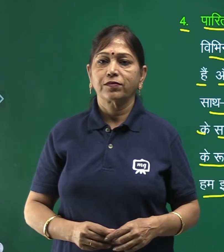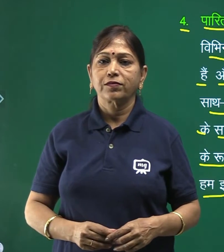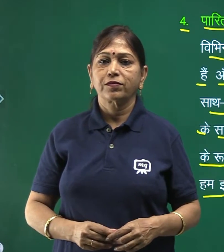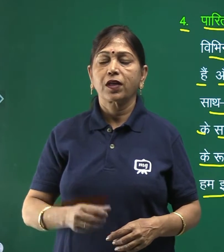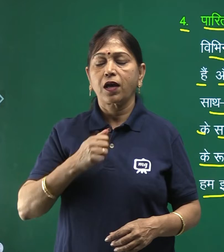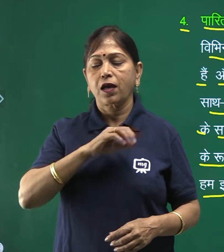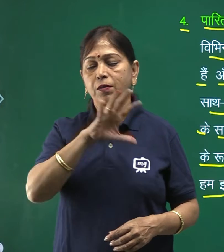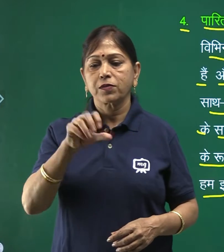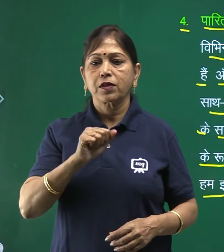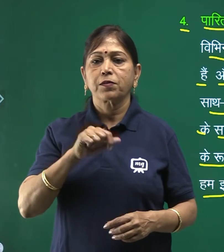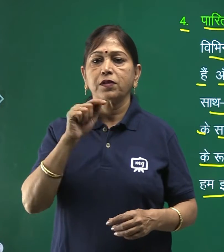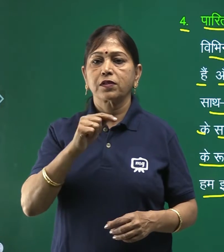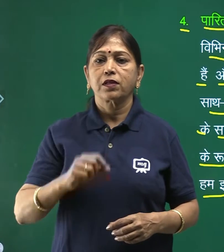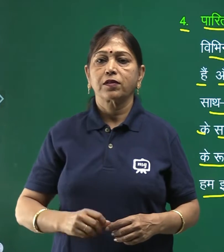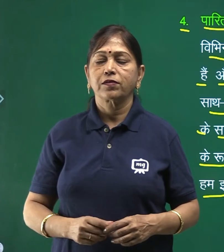हम इसे